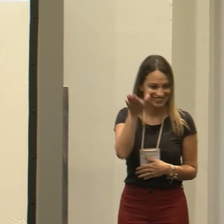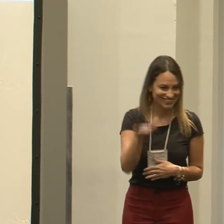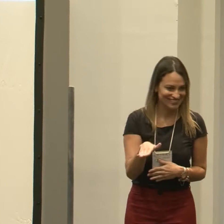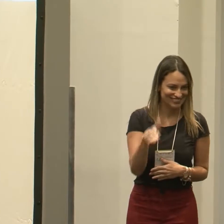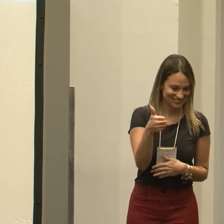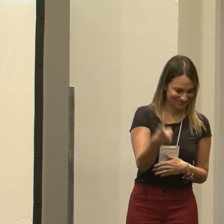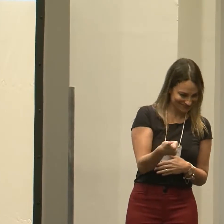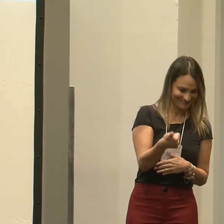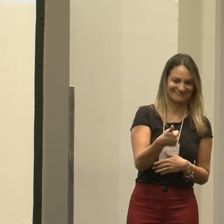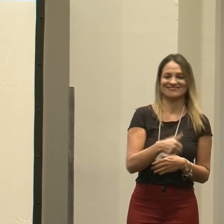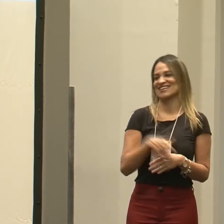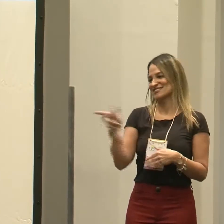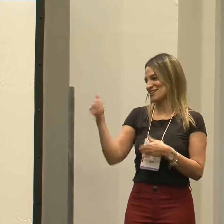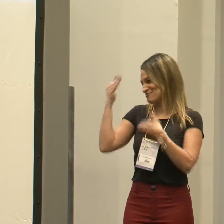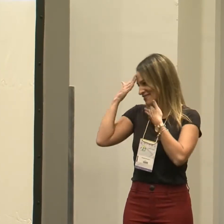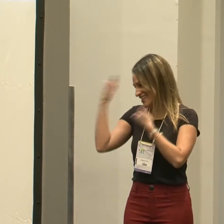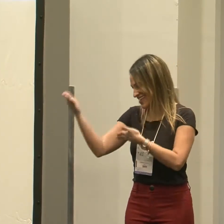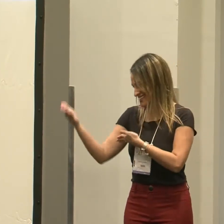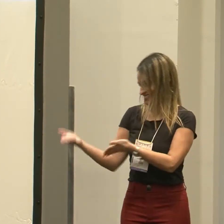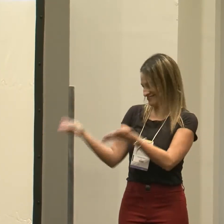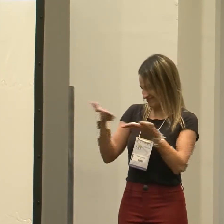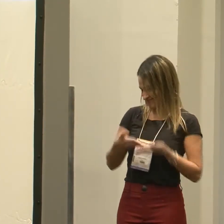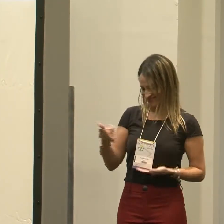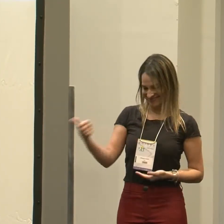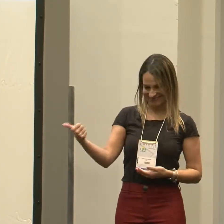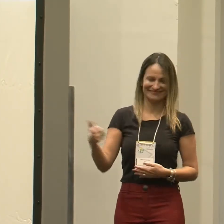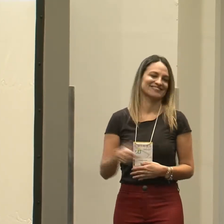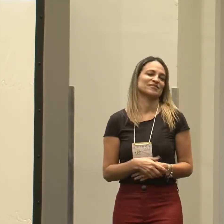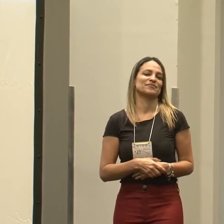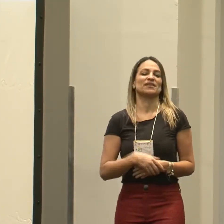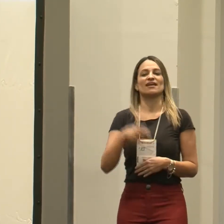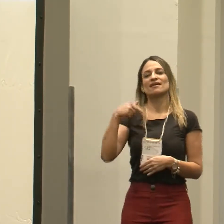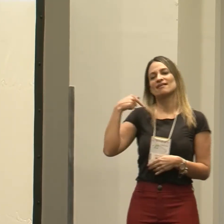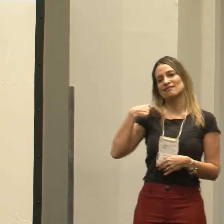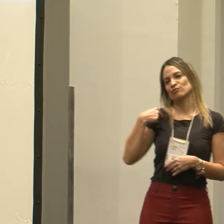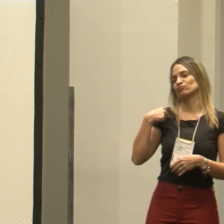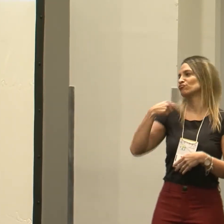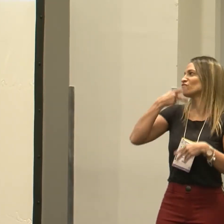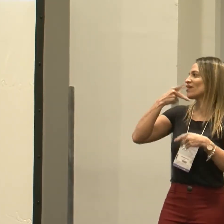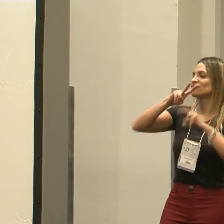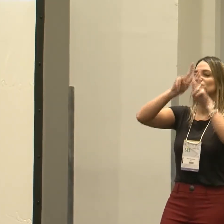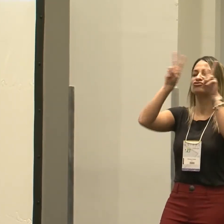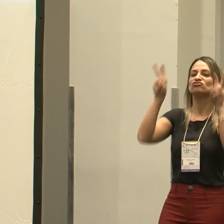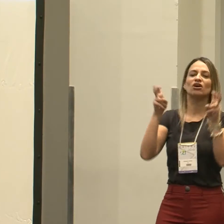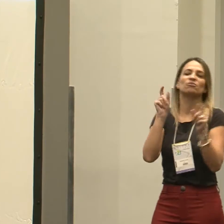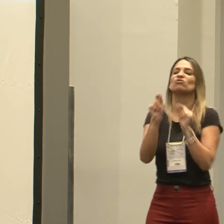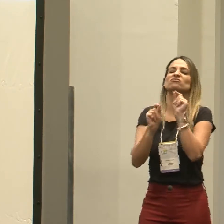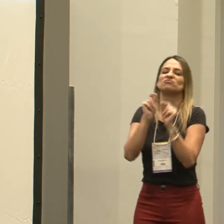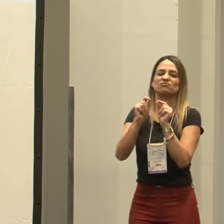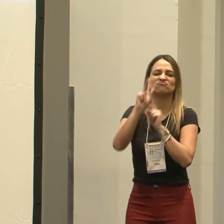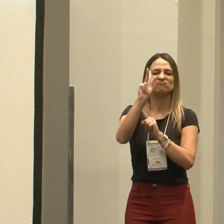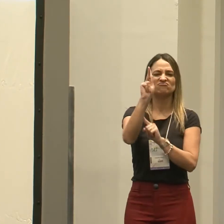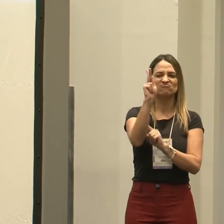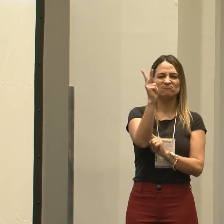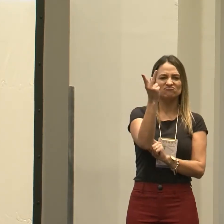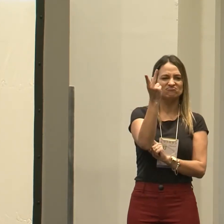Tudo bem? Boa tarde a todos. Muito obrigada pelo convite, pela apresentação. Eu vou falar